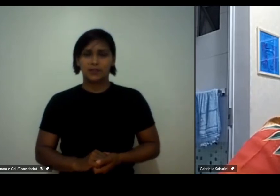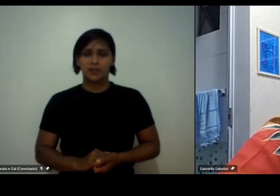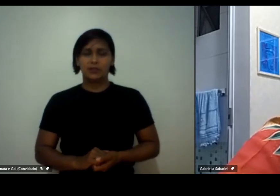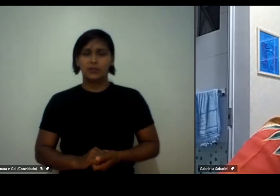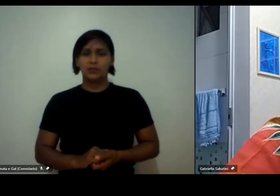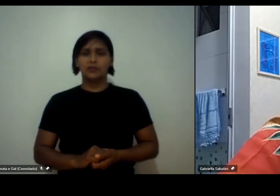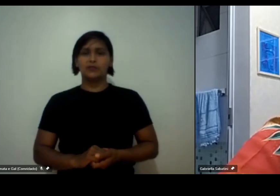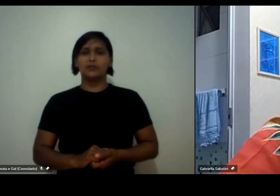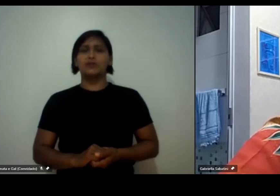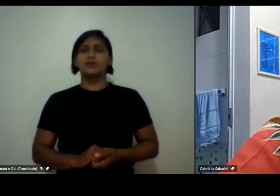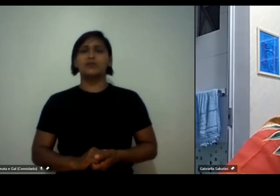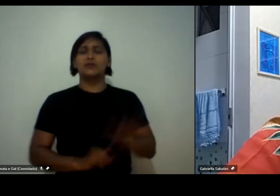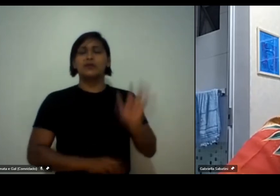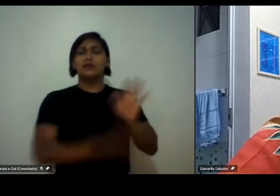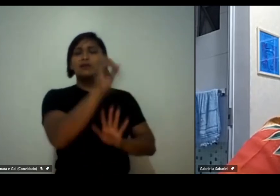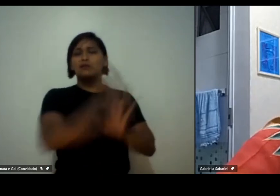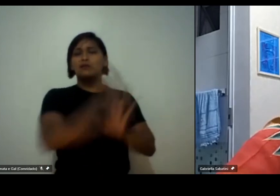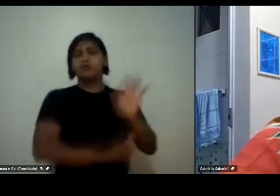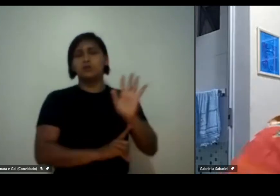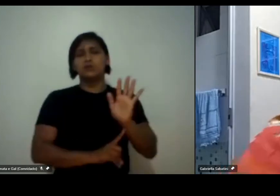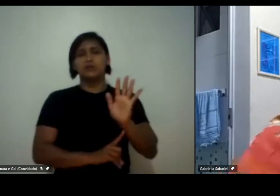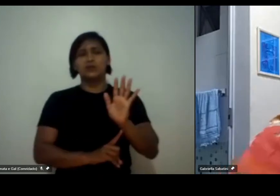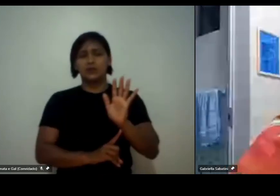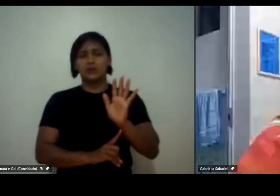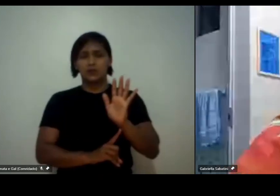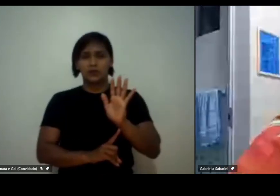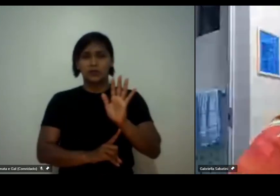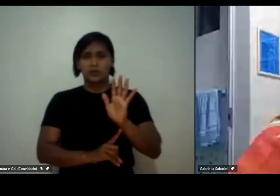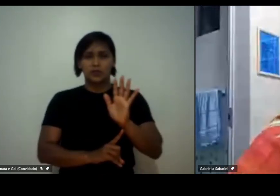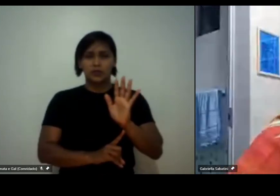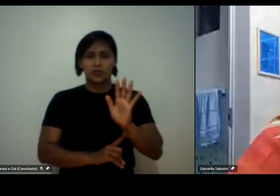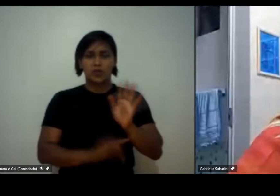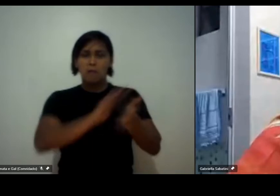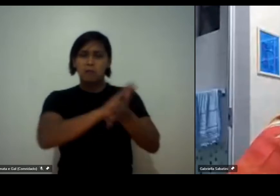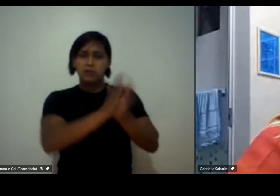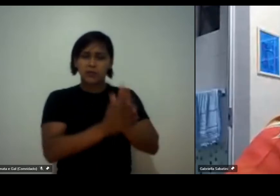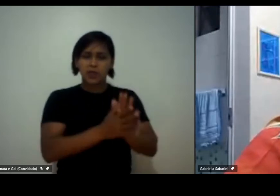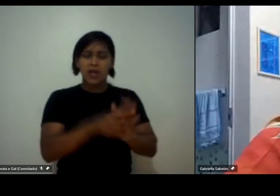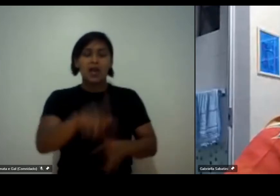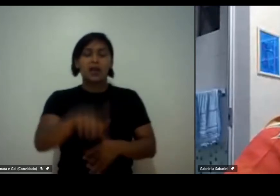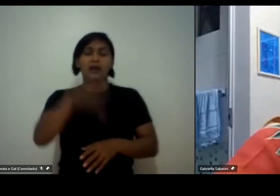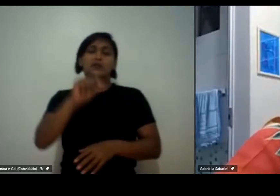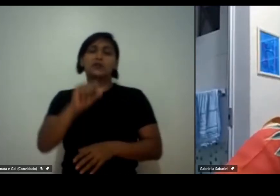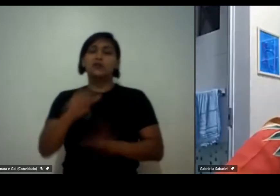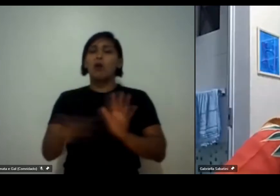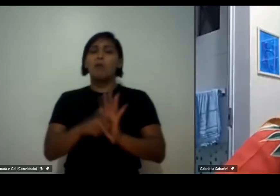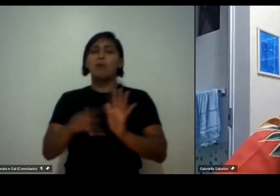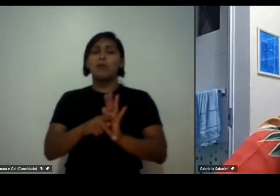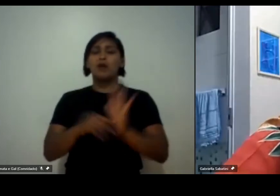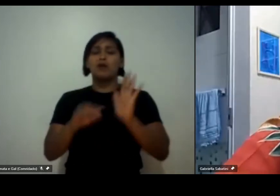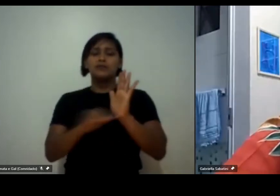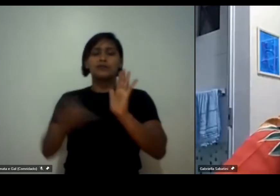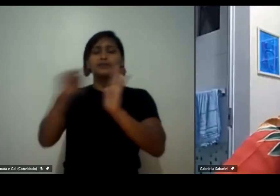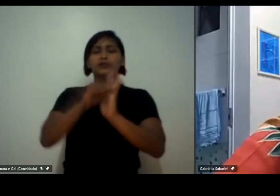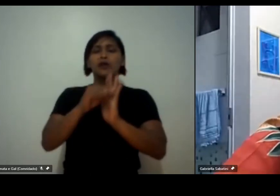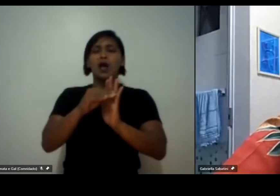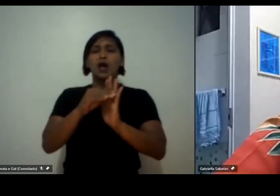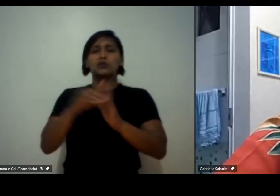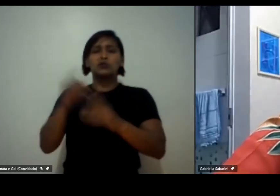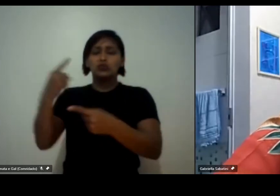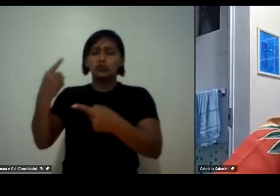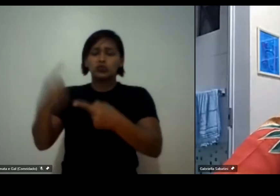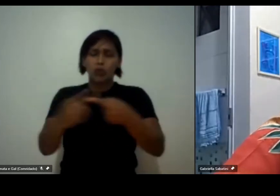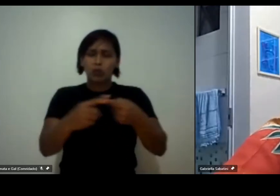o direito e as capacidades irracionais enquanto escolhas elevadas ao status de consenso e de